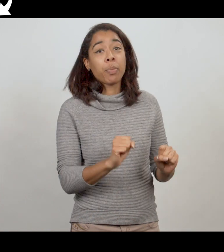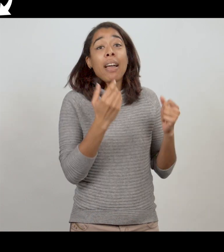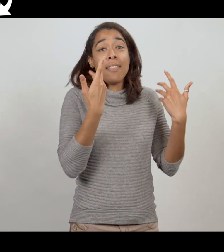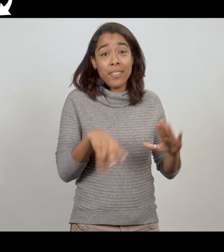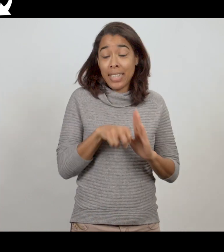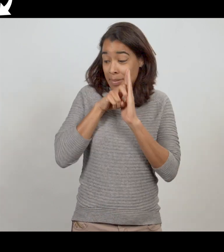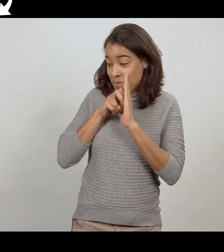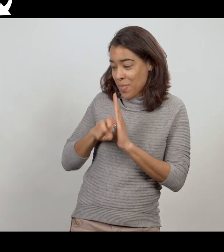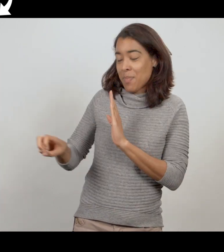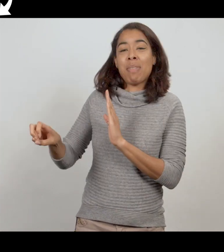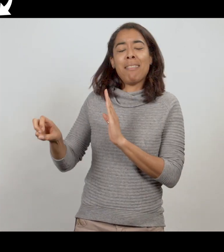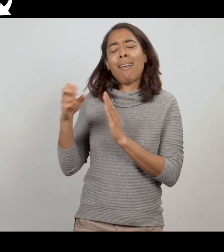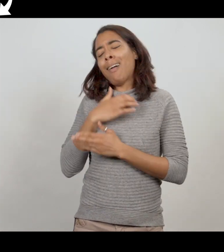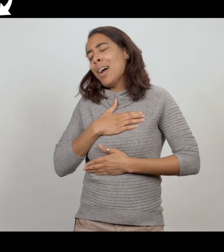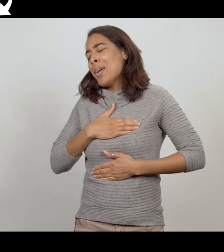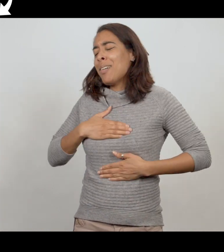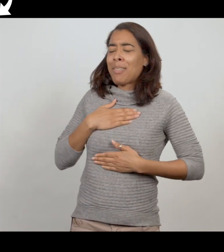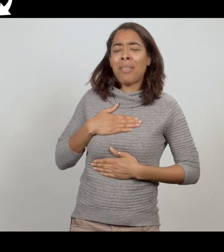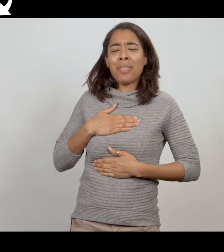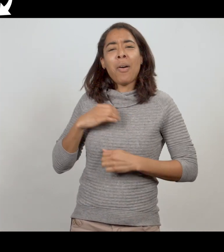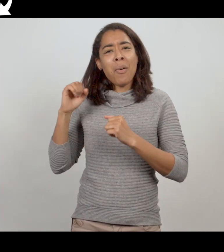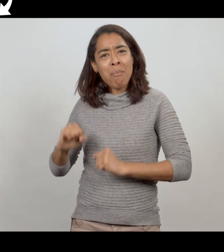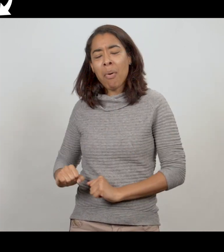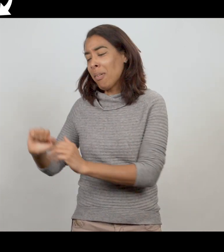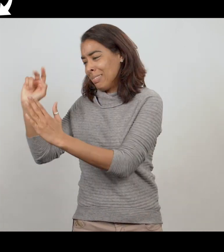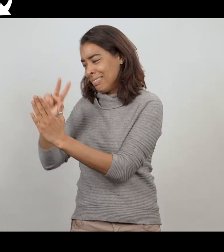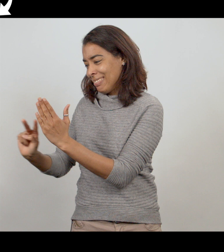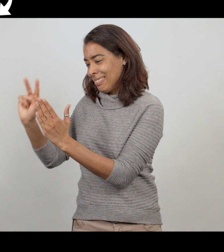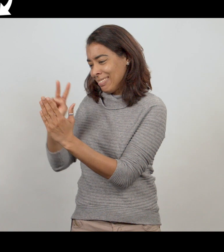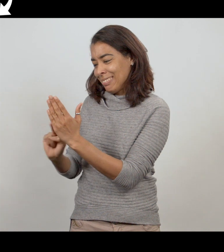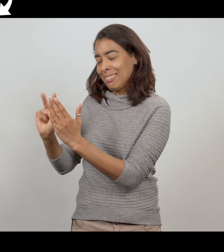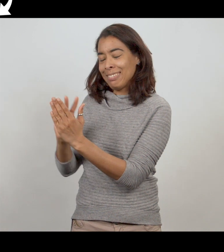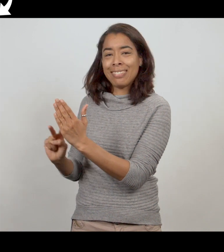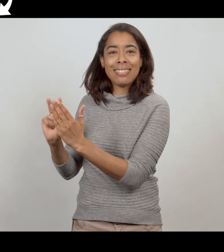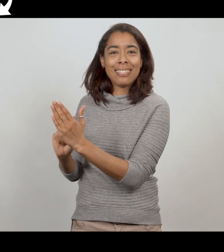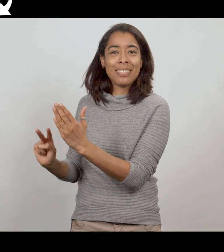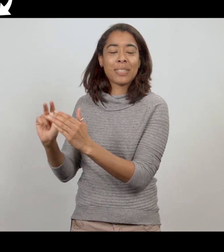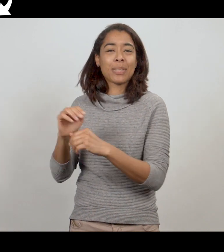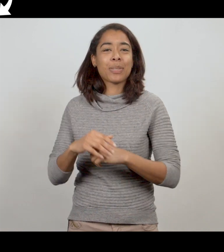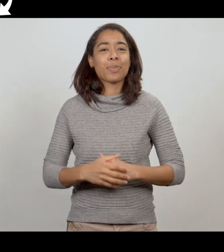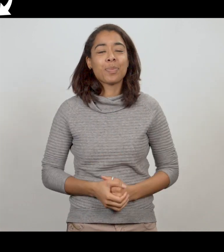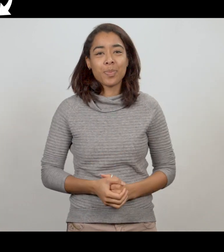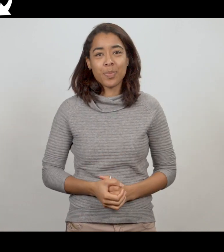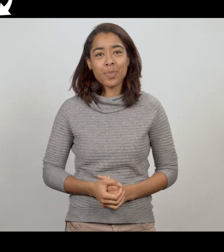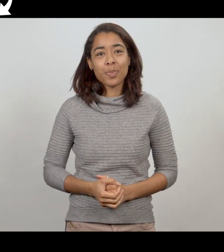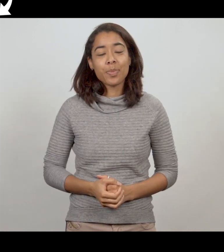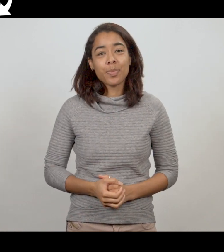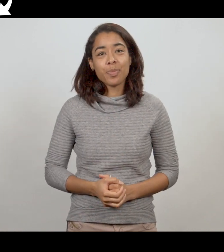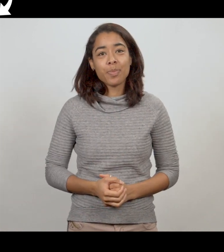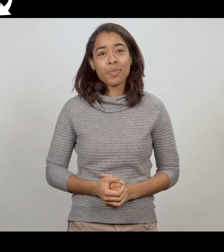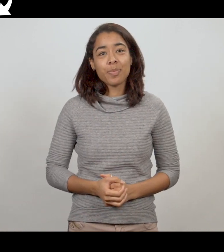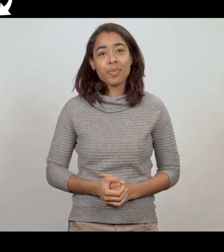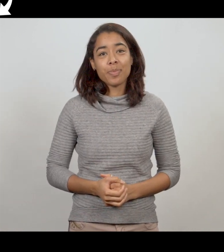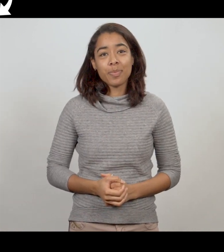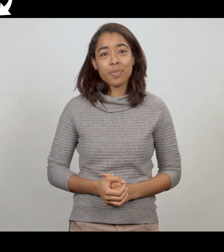ménagers, Marie s'en va toute heureuse vers la ferme des Evans pour lire leur Bible.